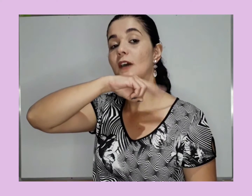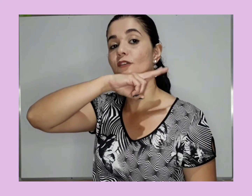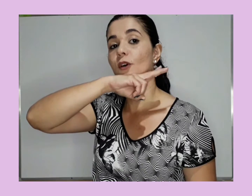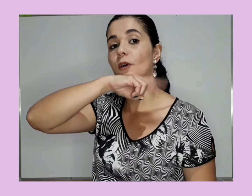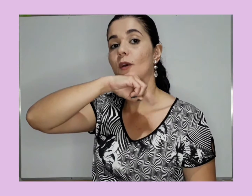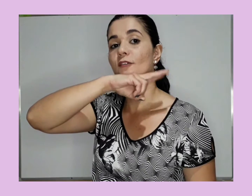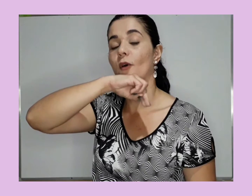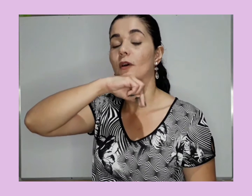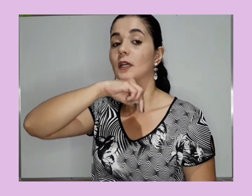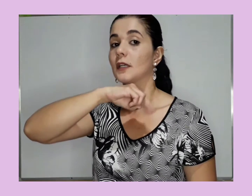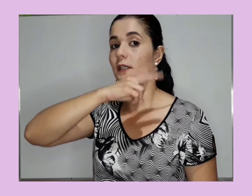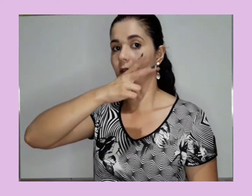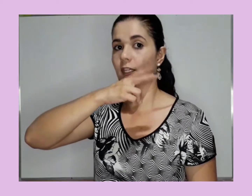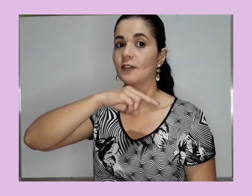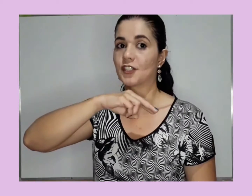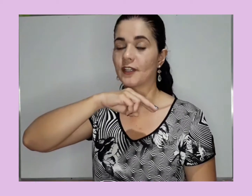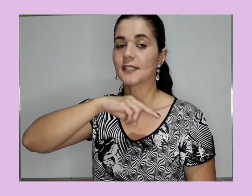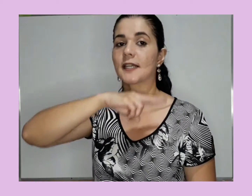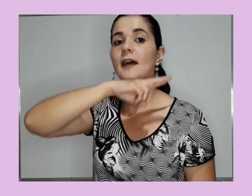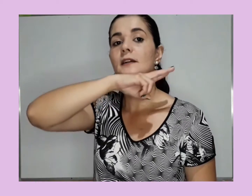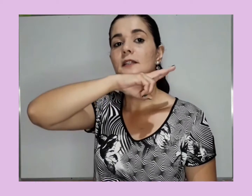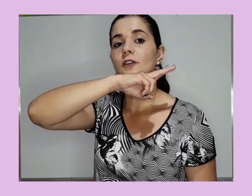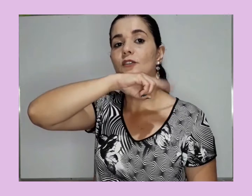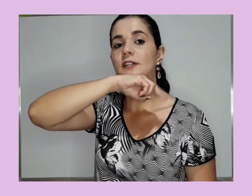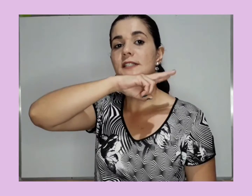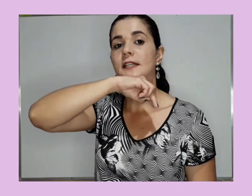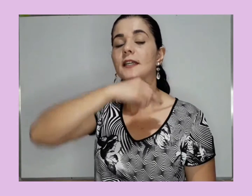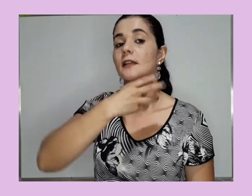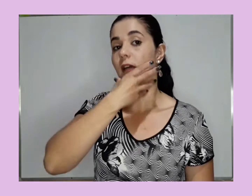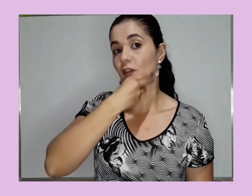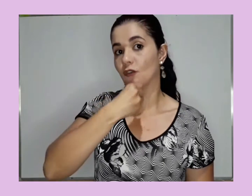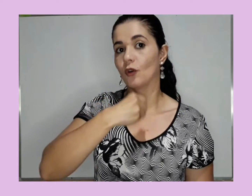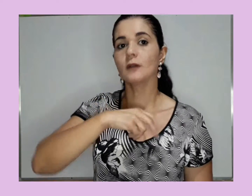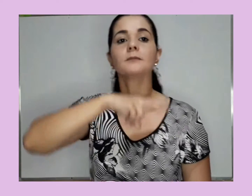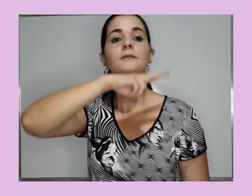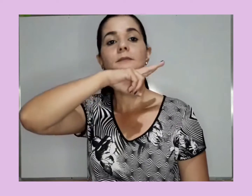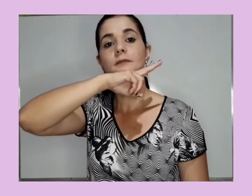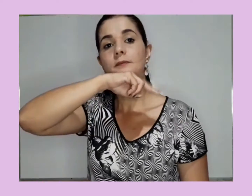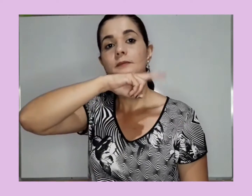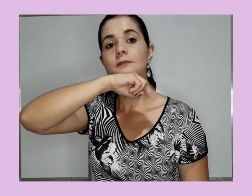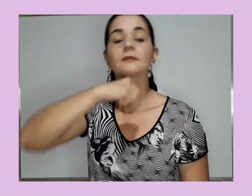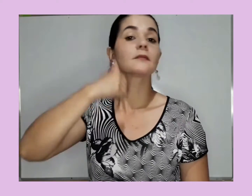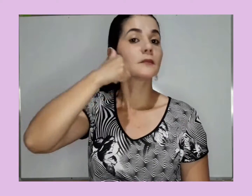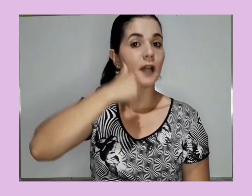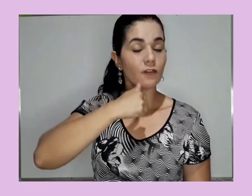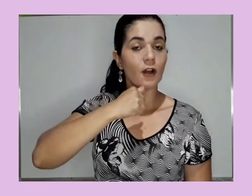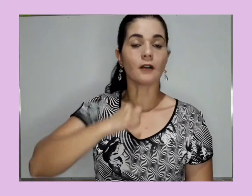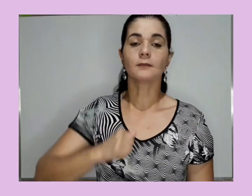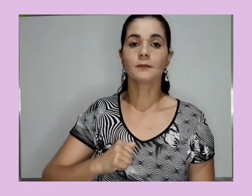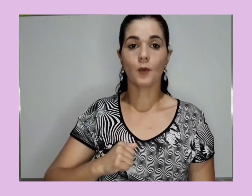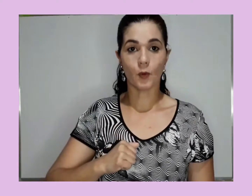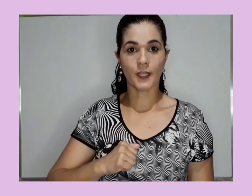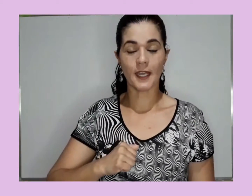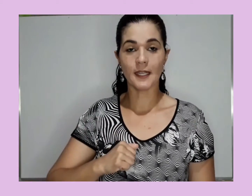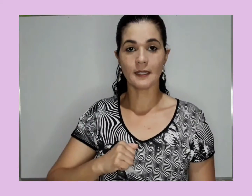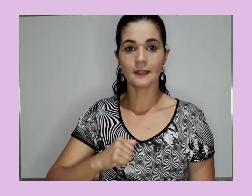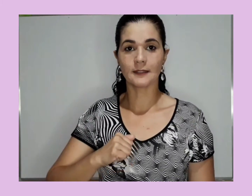avô ou avó. O que vai diferenciar? Eu vou fazer aqui avô, avó, ok?